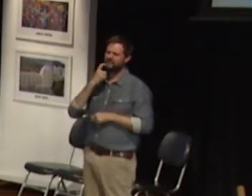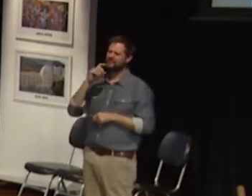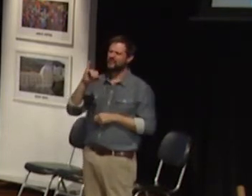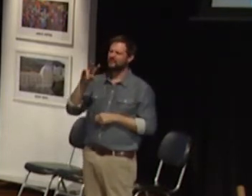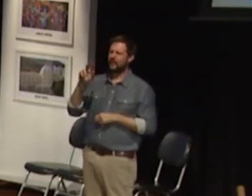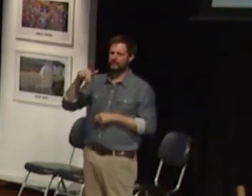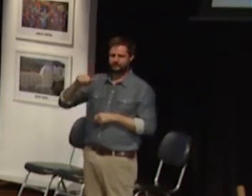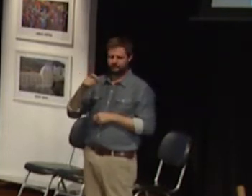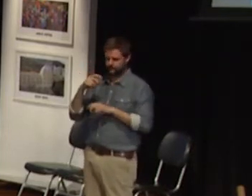Secadi, com a